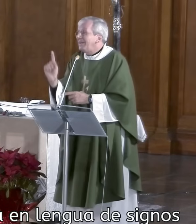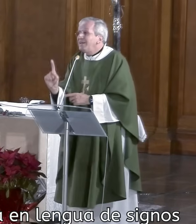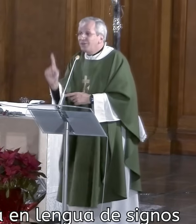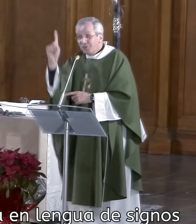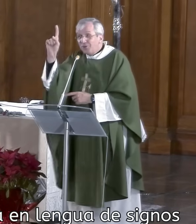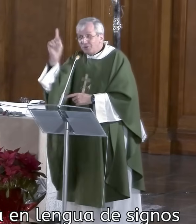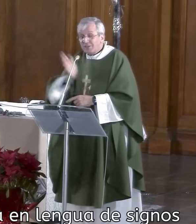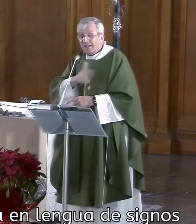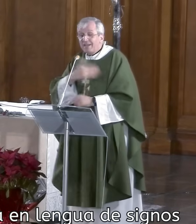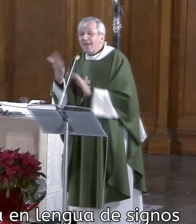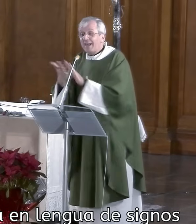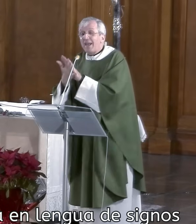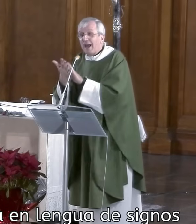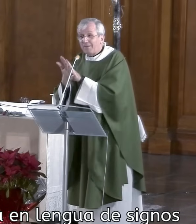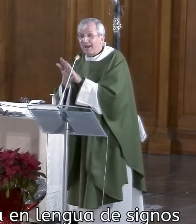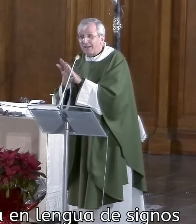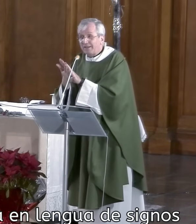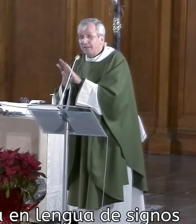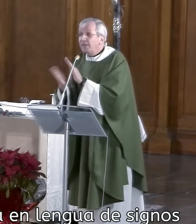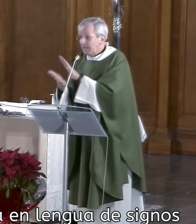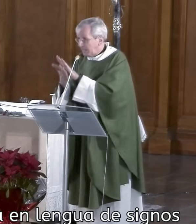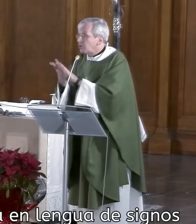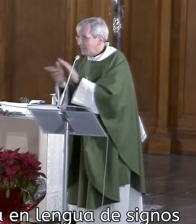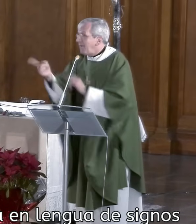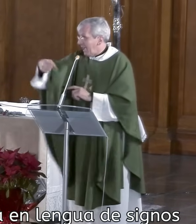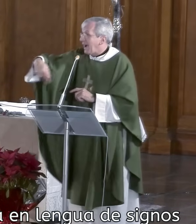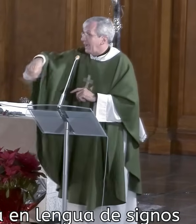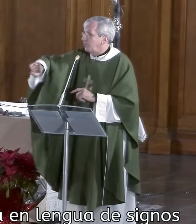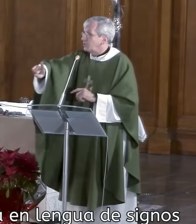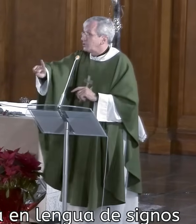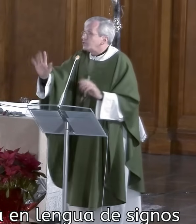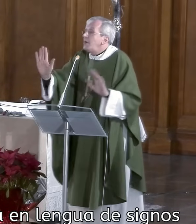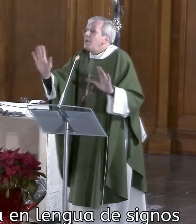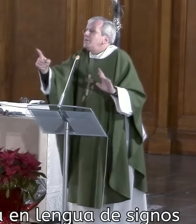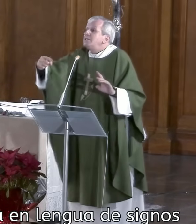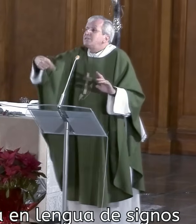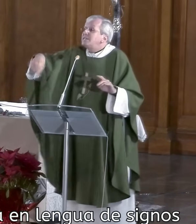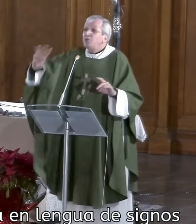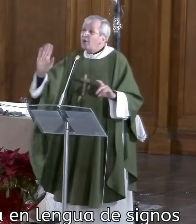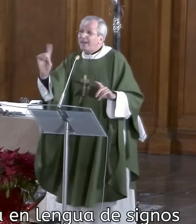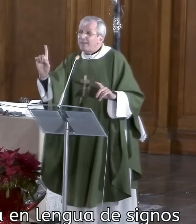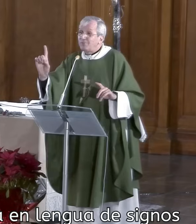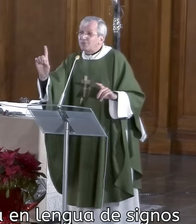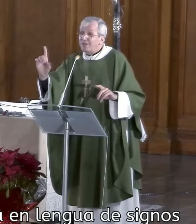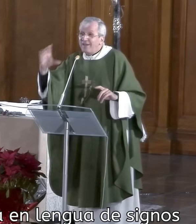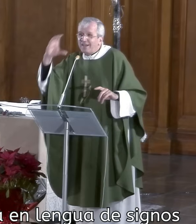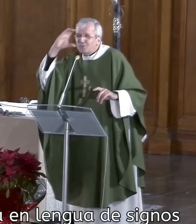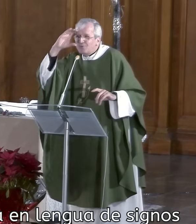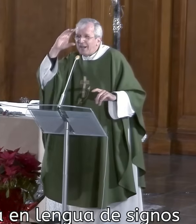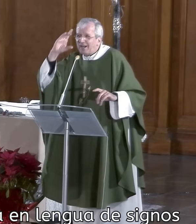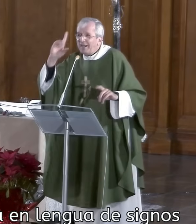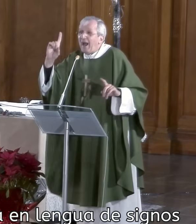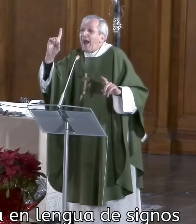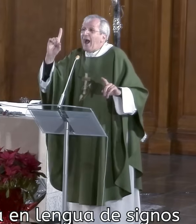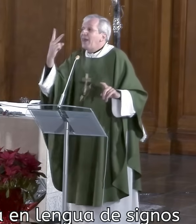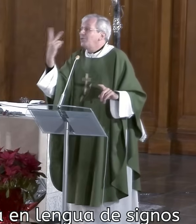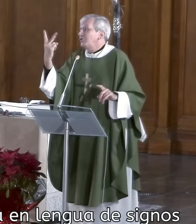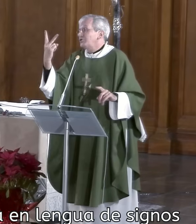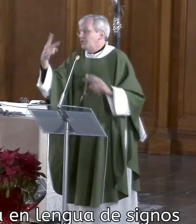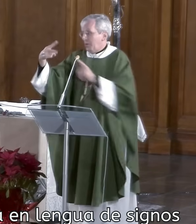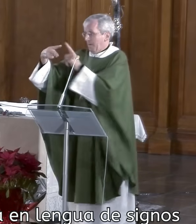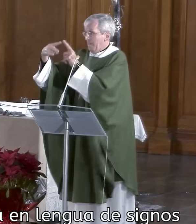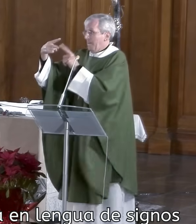que dice: Dios quiere hablar y nos habla a cada uno de nosotros. Si no queremos escucharle, hay